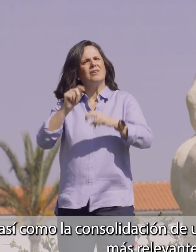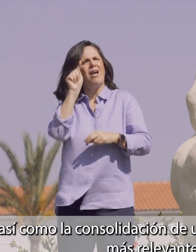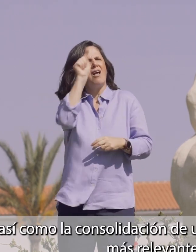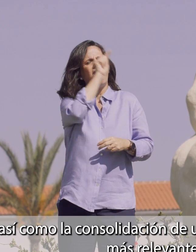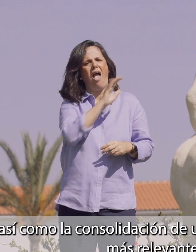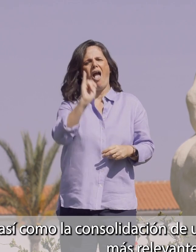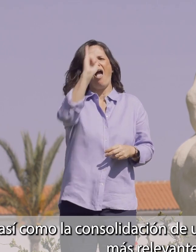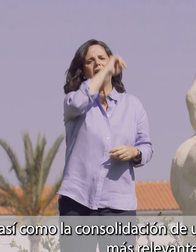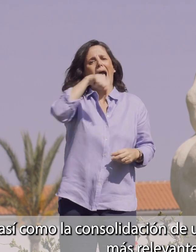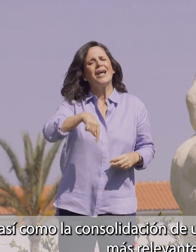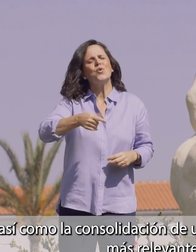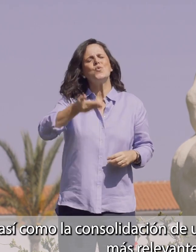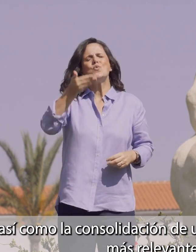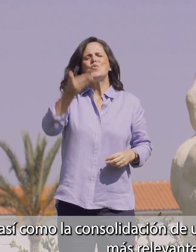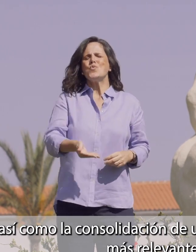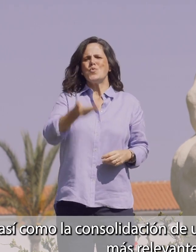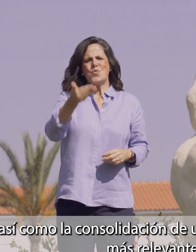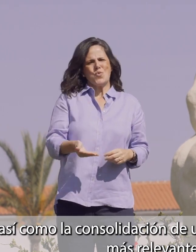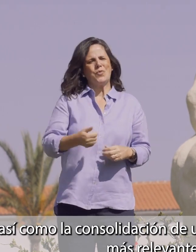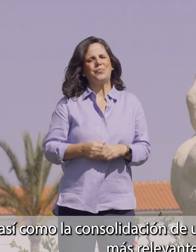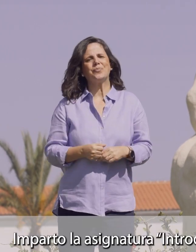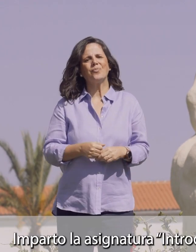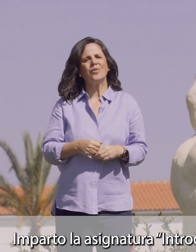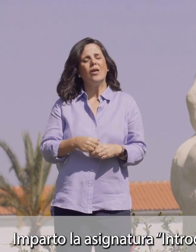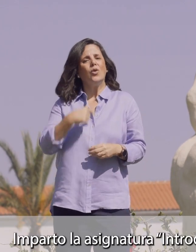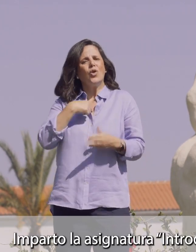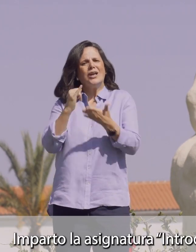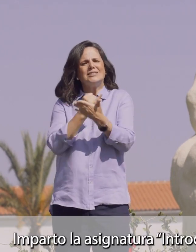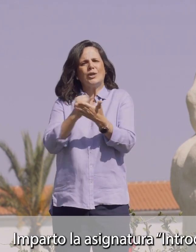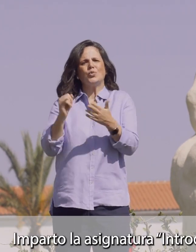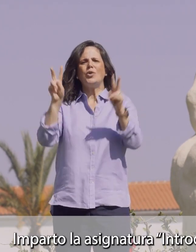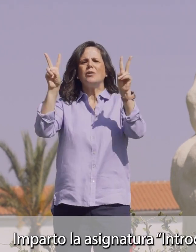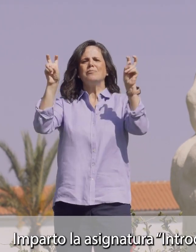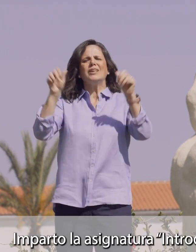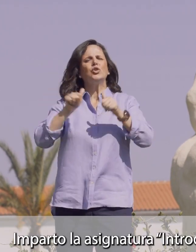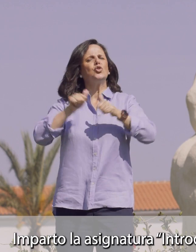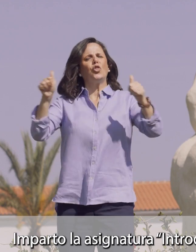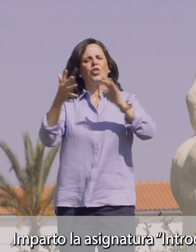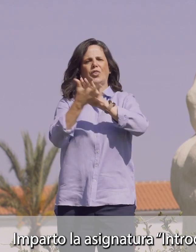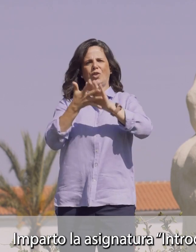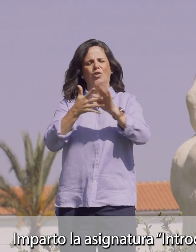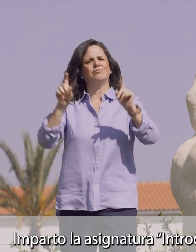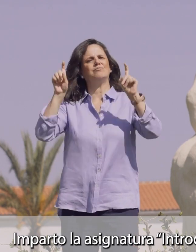grupos de investigación más relevantes en toda España. Imparto la asignatura Introducción a las Lenguas de Signos.